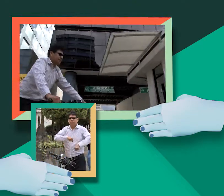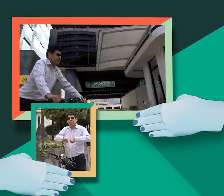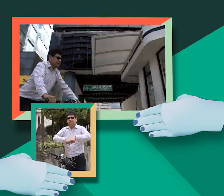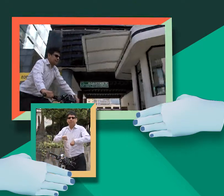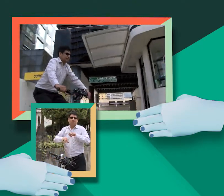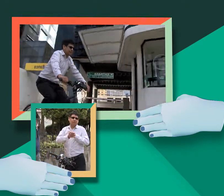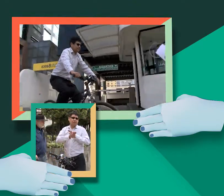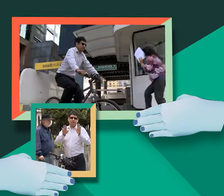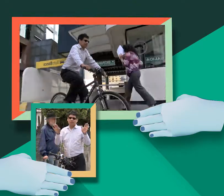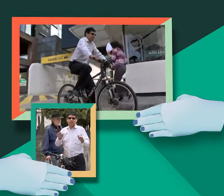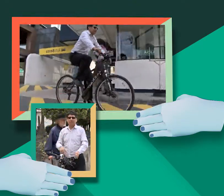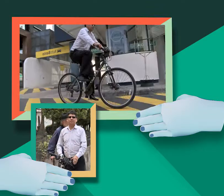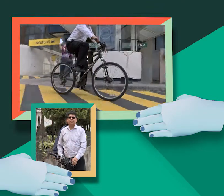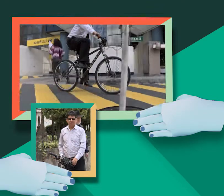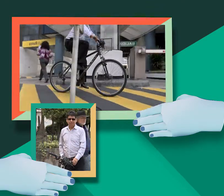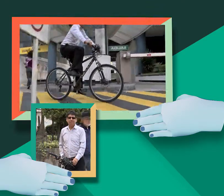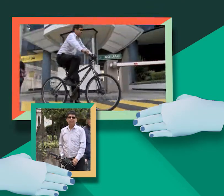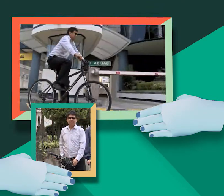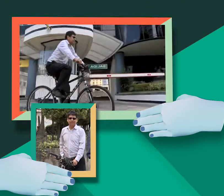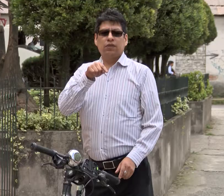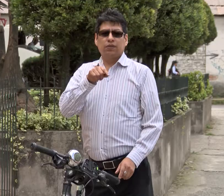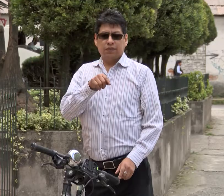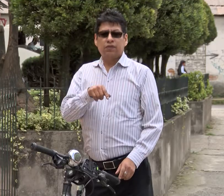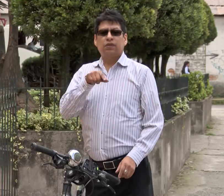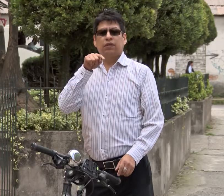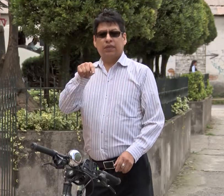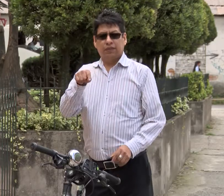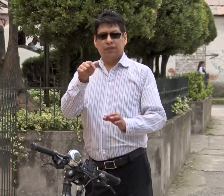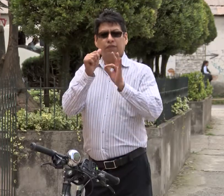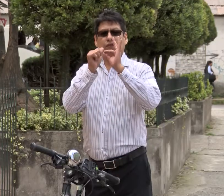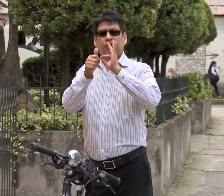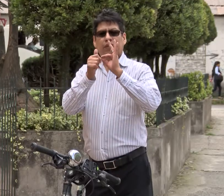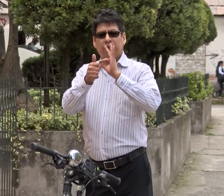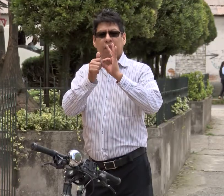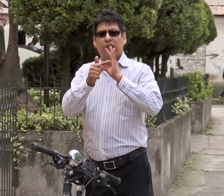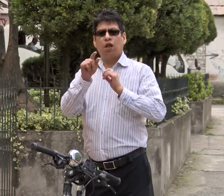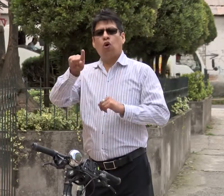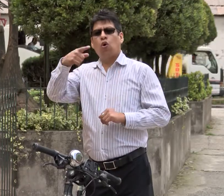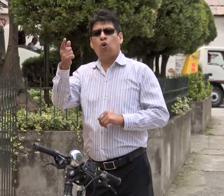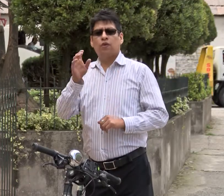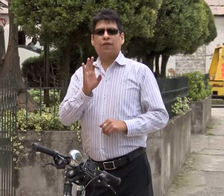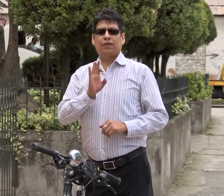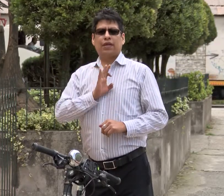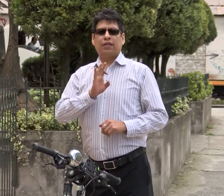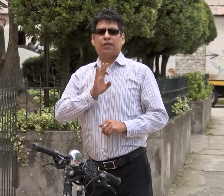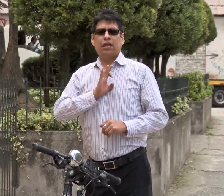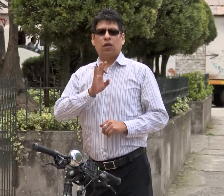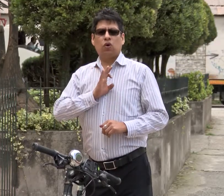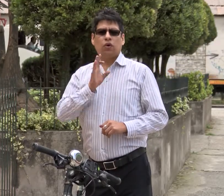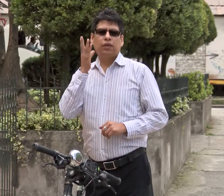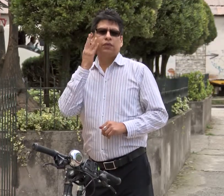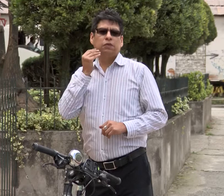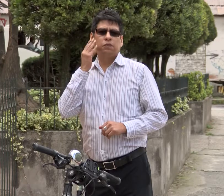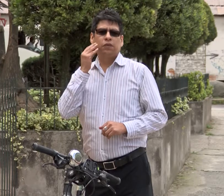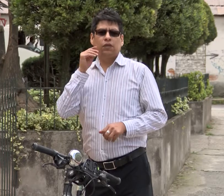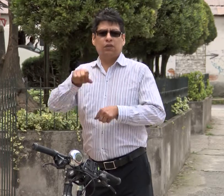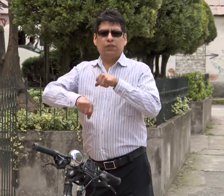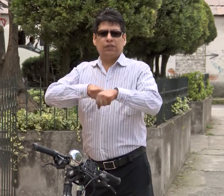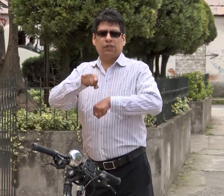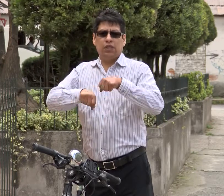pero si usan mi bicicleta por las calles de la ciudad / de pall tenemos un técnico en